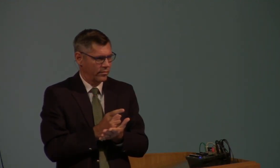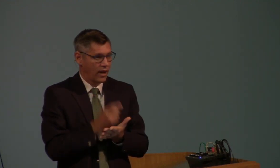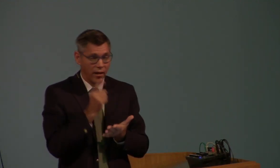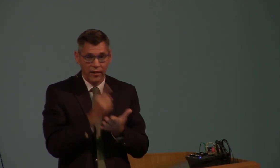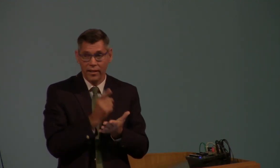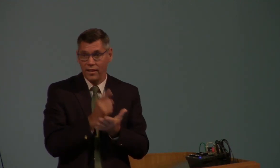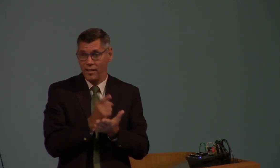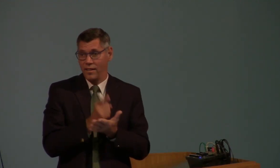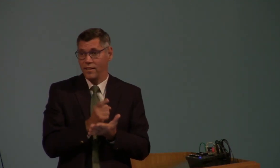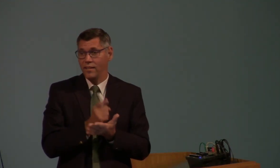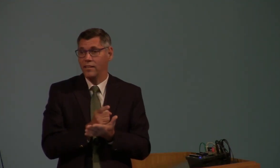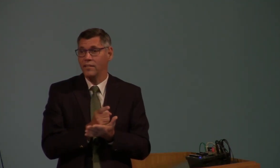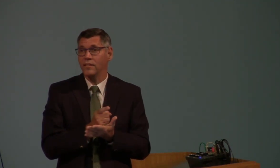Altyd.